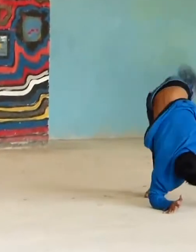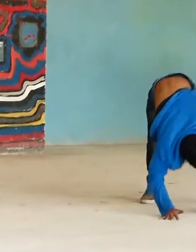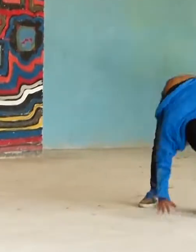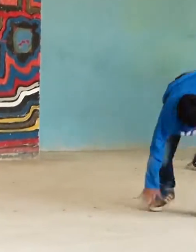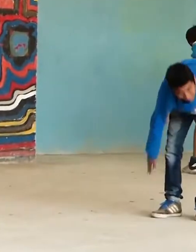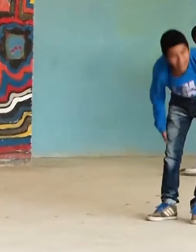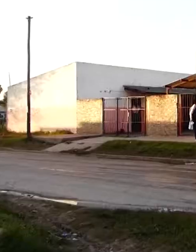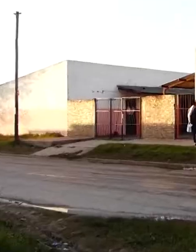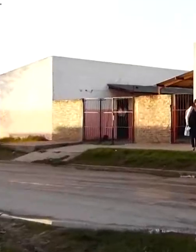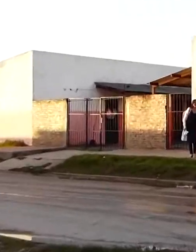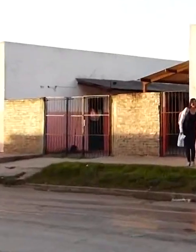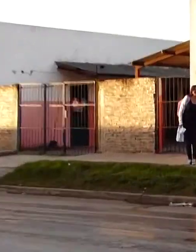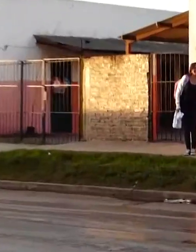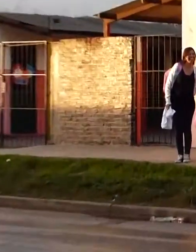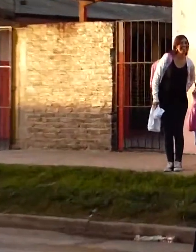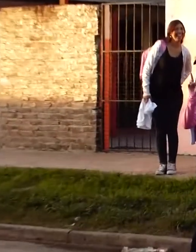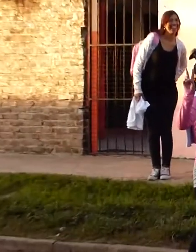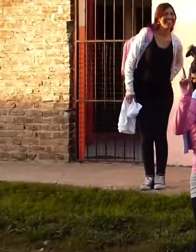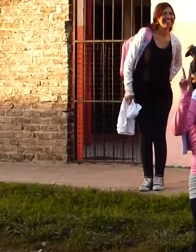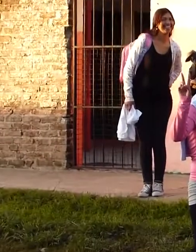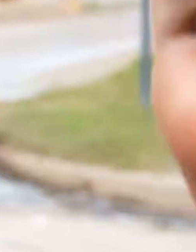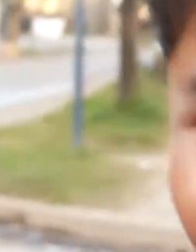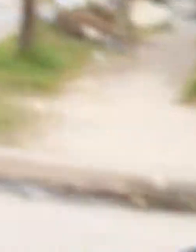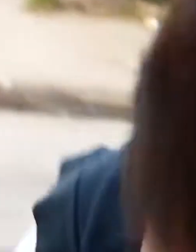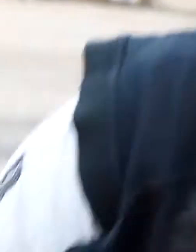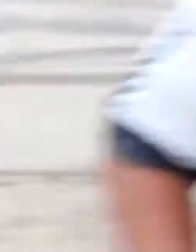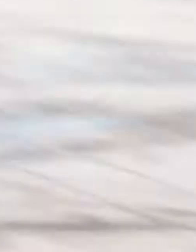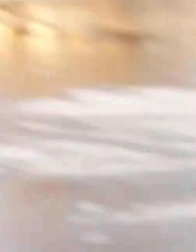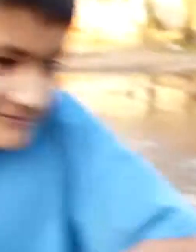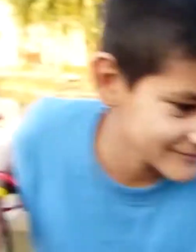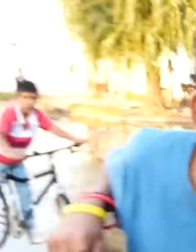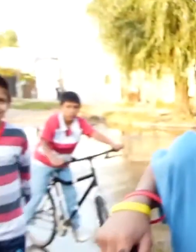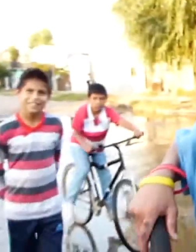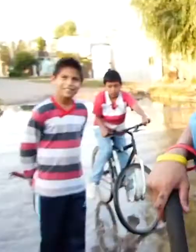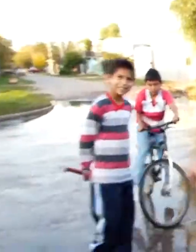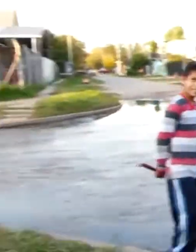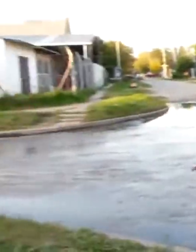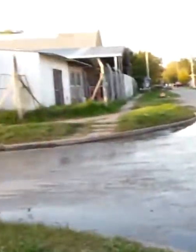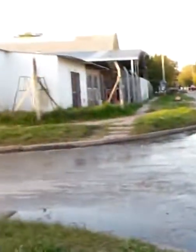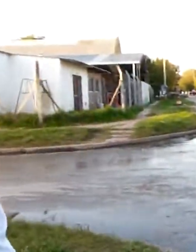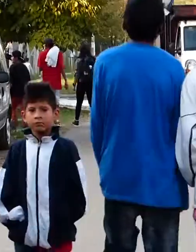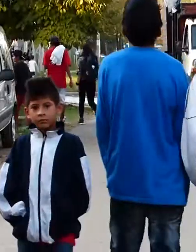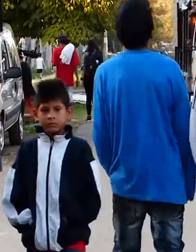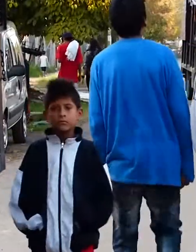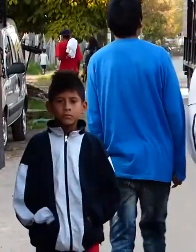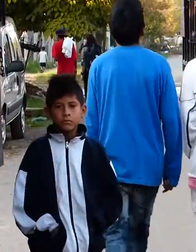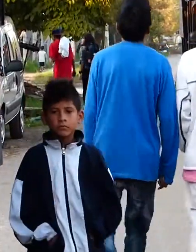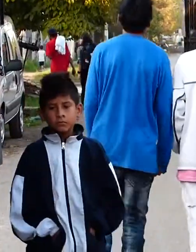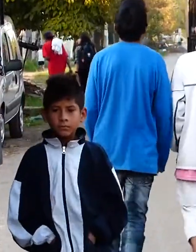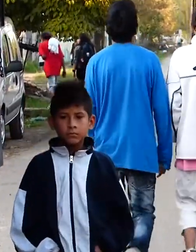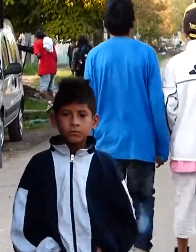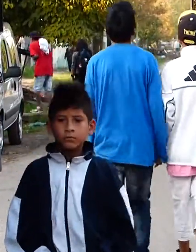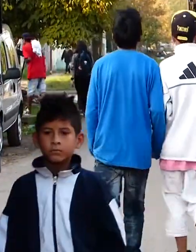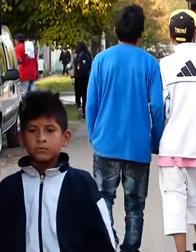hip-hoperos en todos lados y en la tele. Queremos que aparezcan muchos videos de breakdance, de breakbox, de graffiti